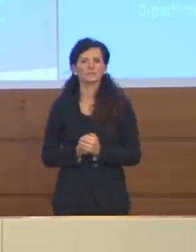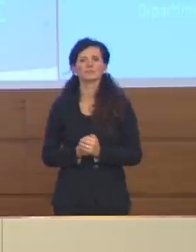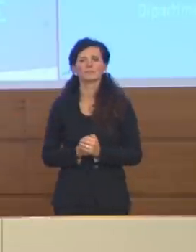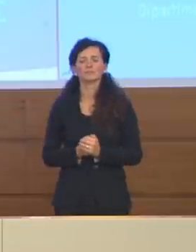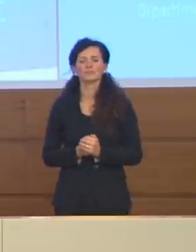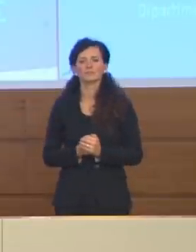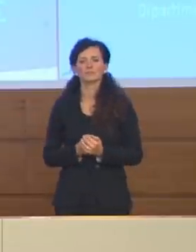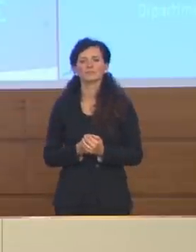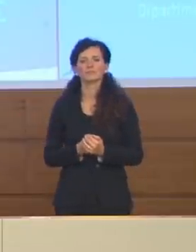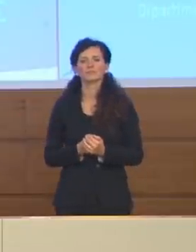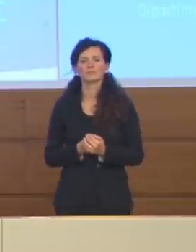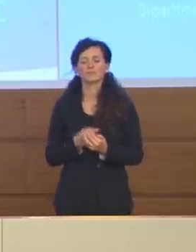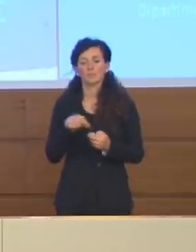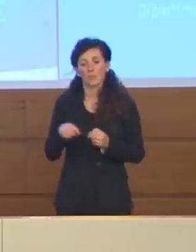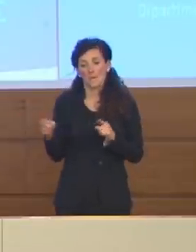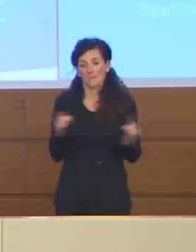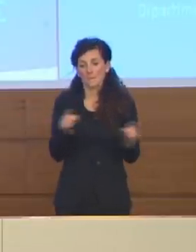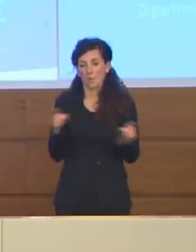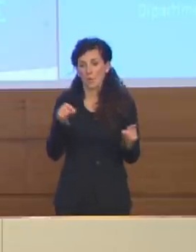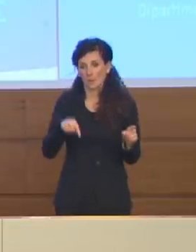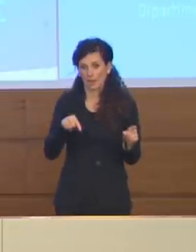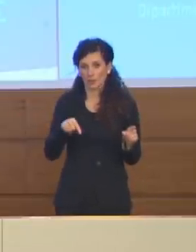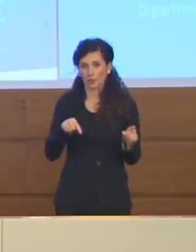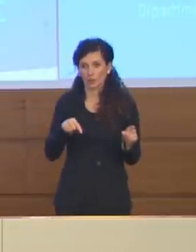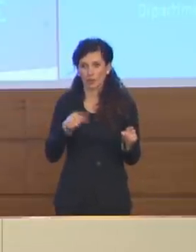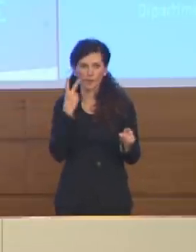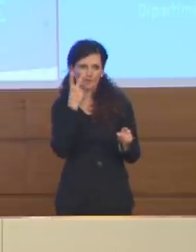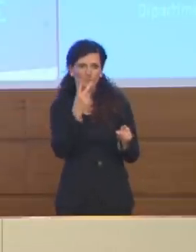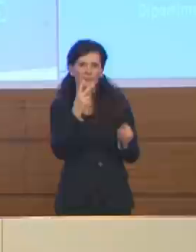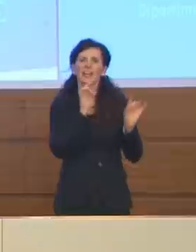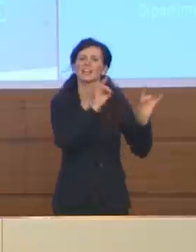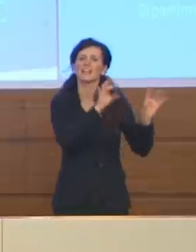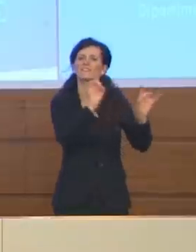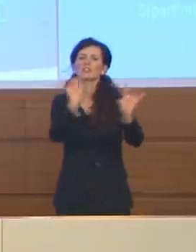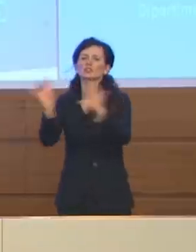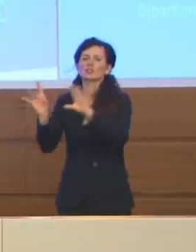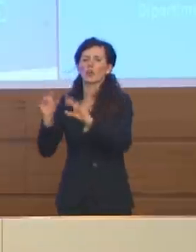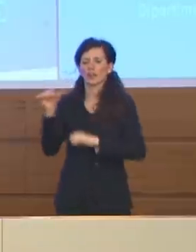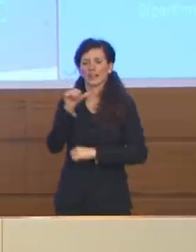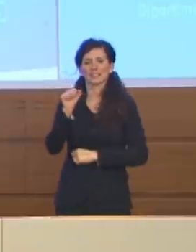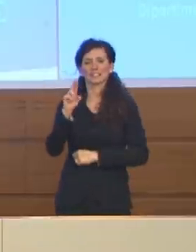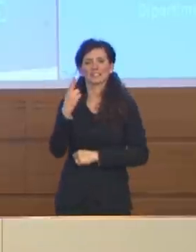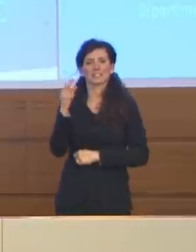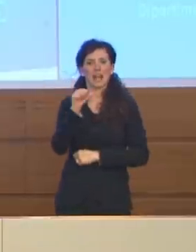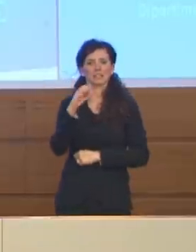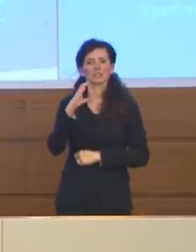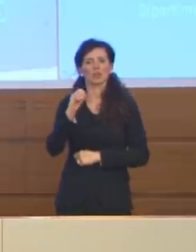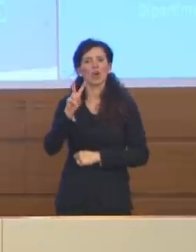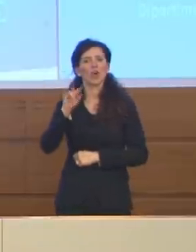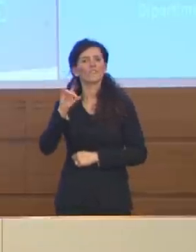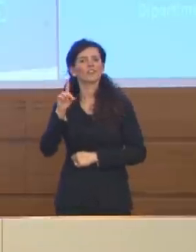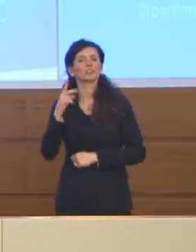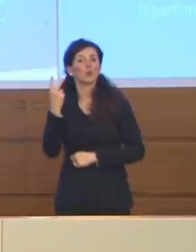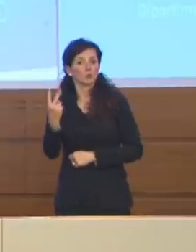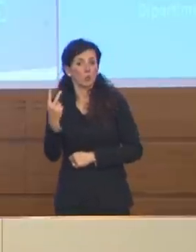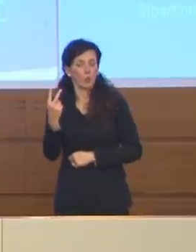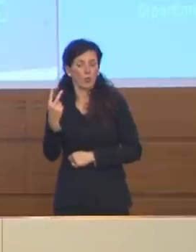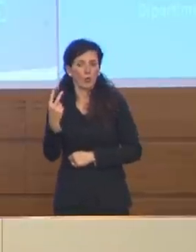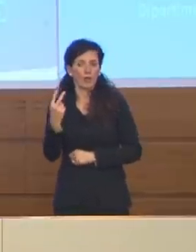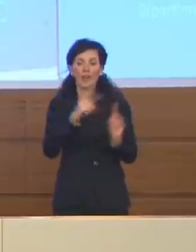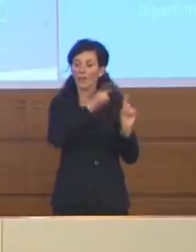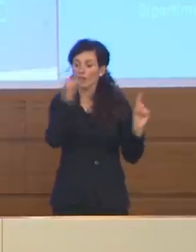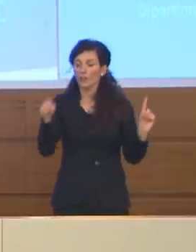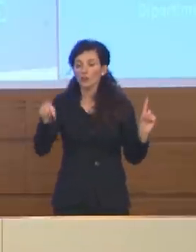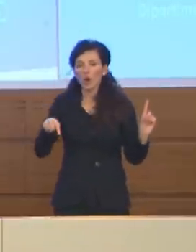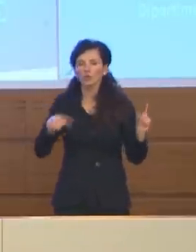succede per l'infezione da sasco v2 a oggi non abbiamo risposte certe